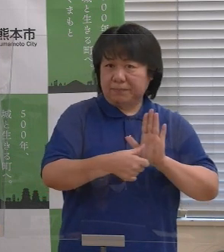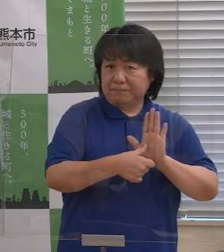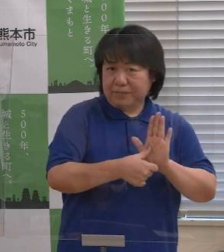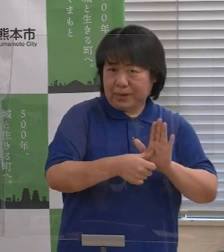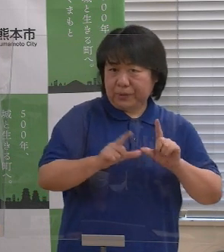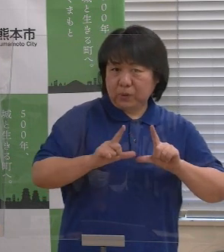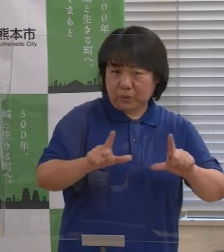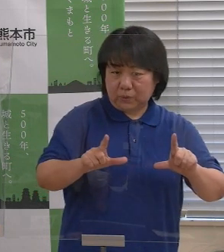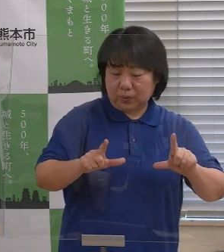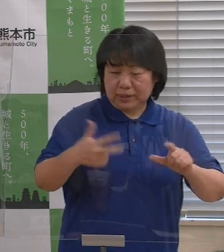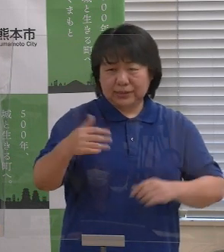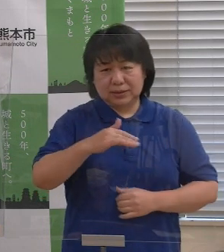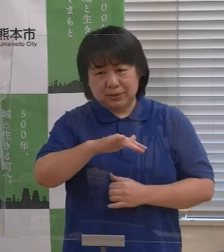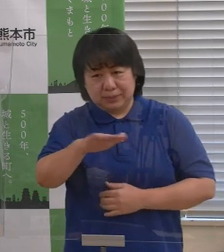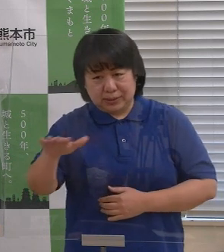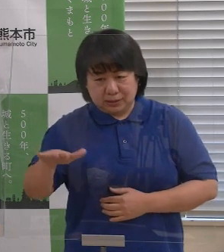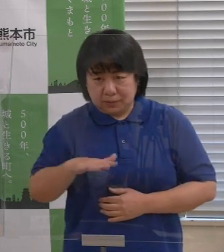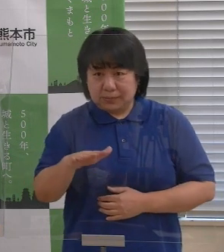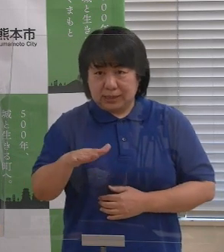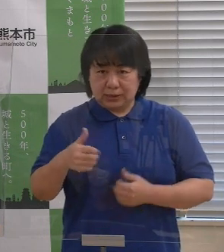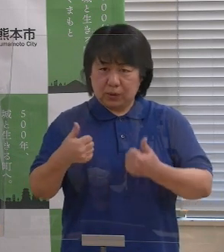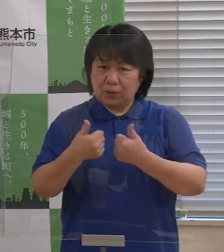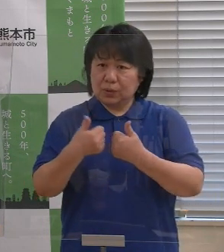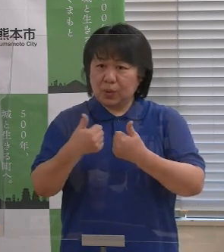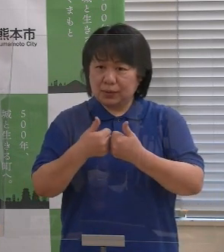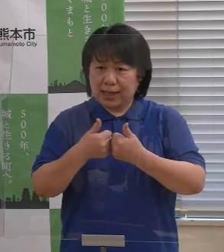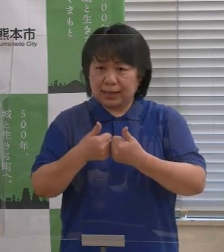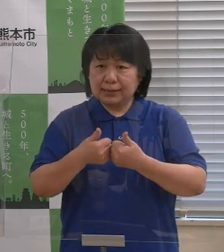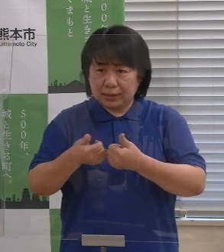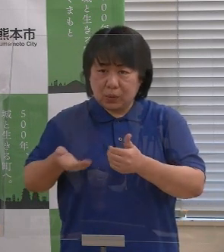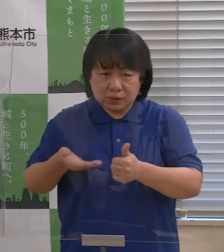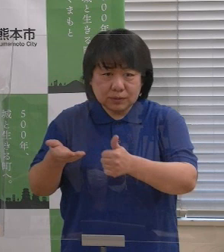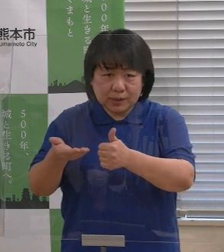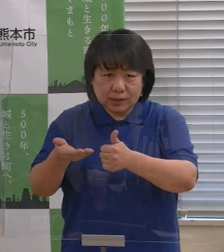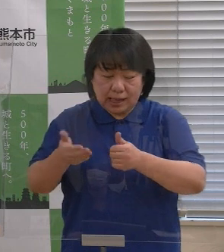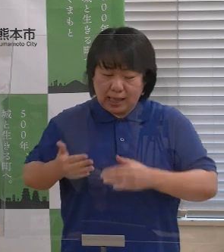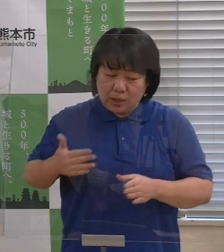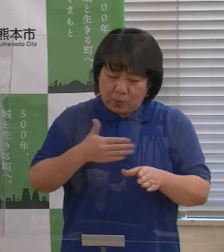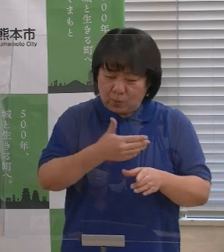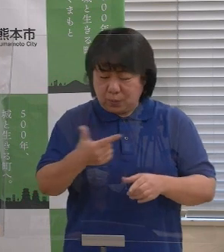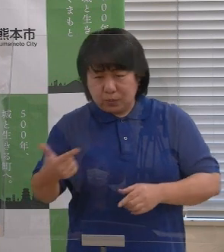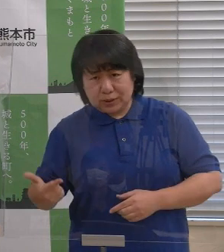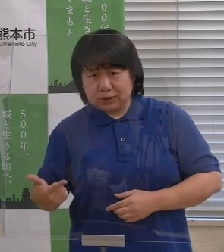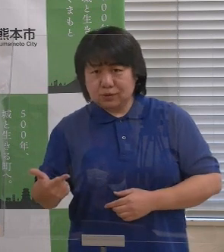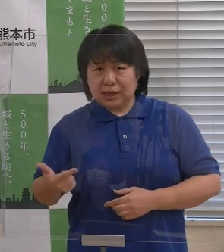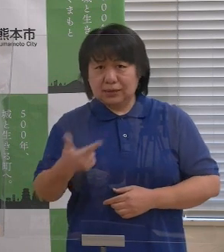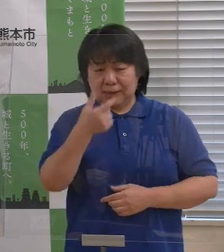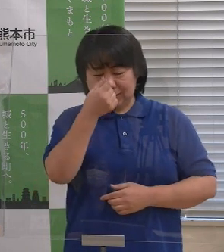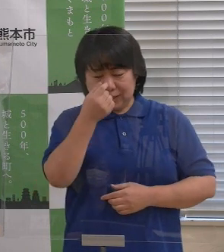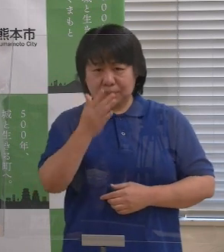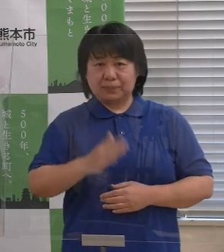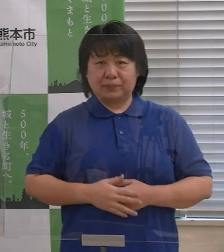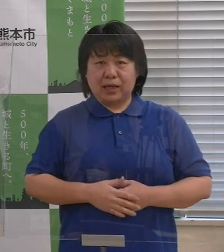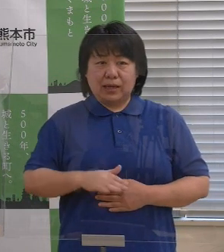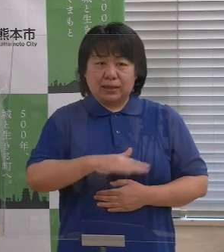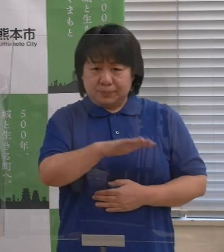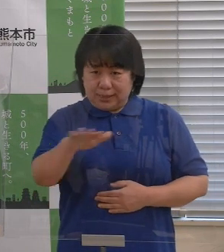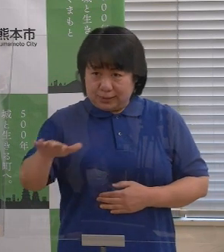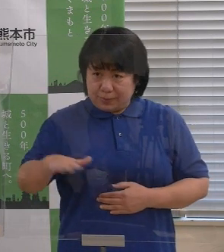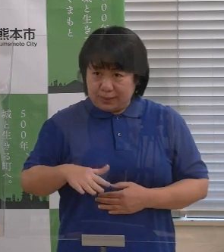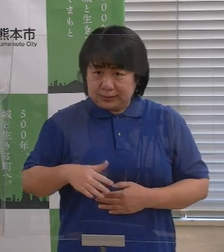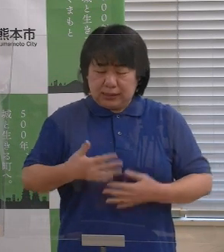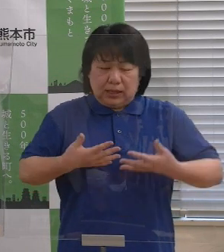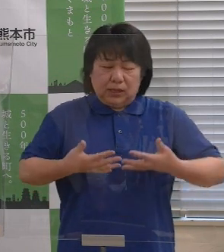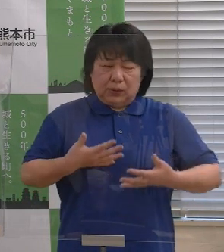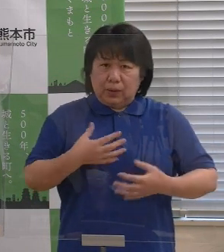による市民の皆様への相談の働き方が遅れることとなりました。今回市民の皆様に